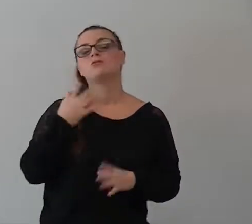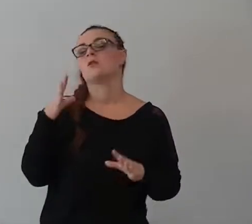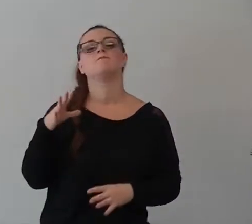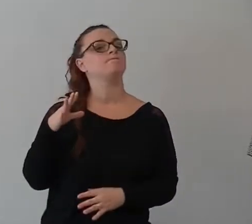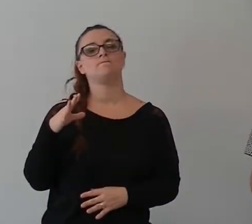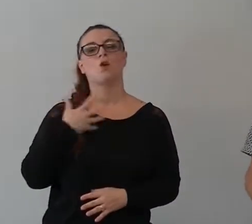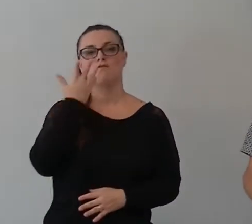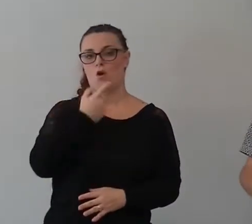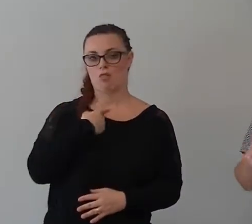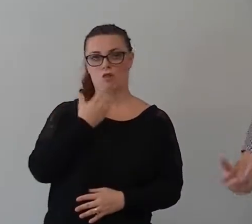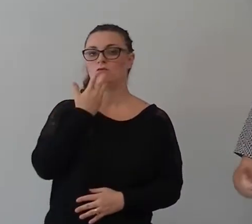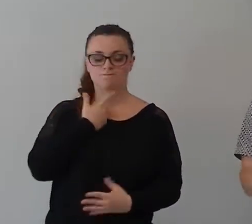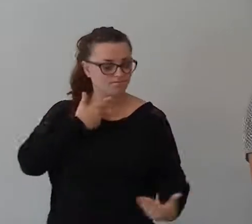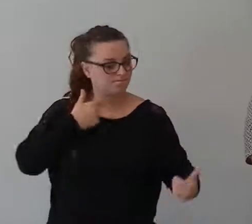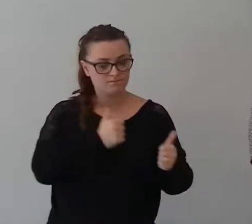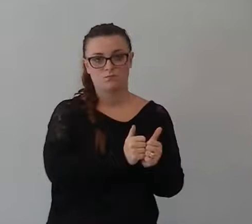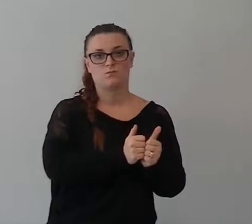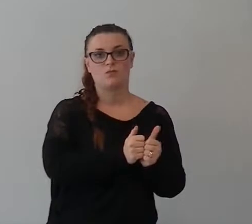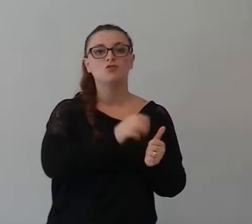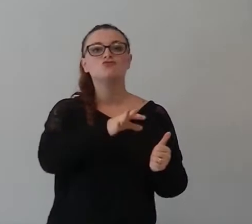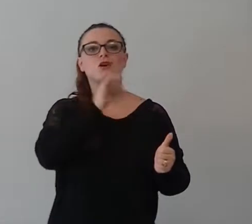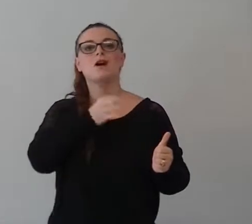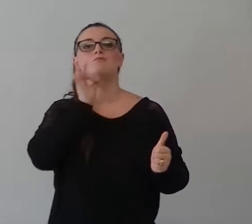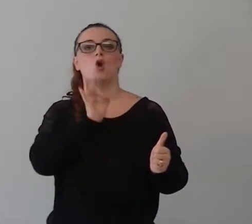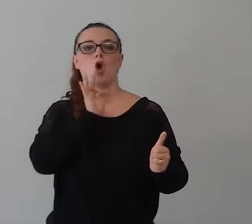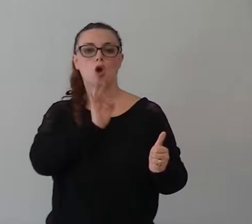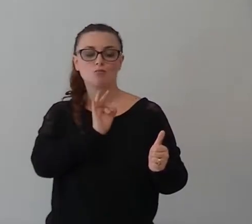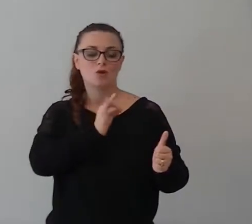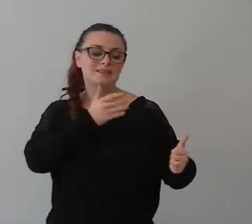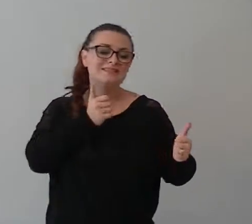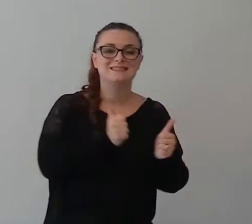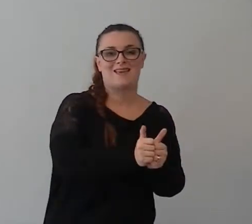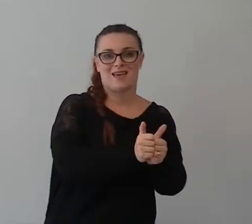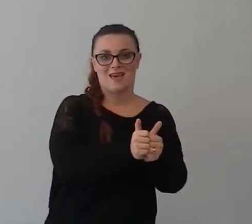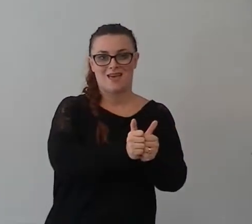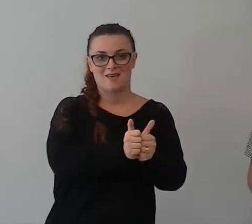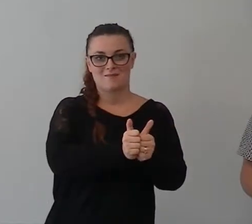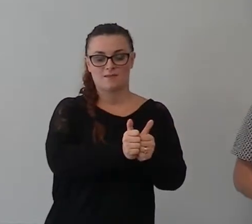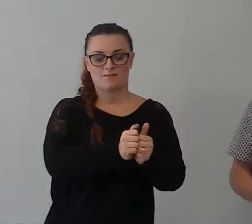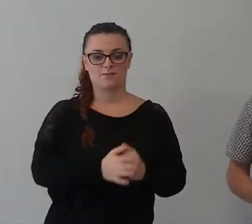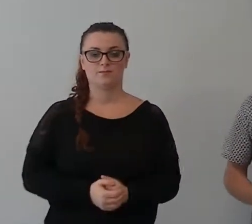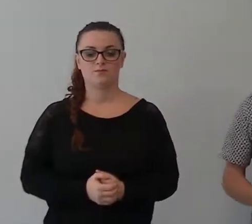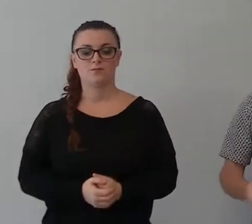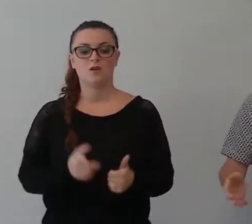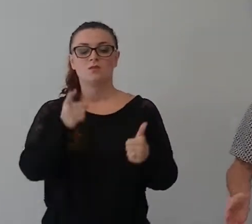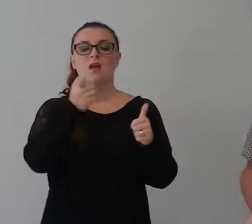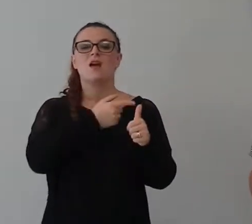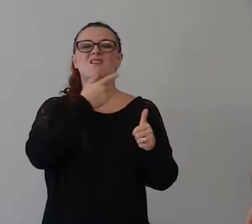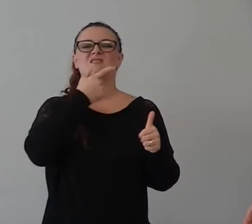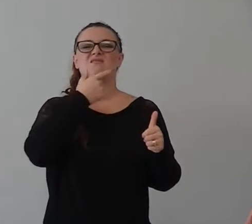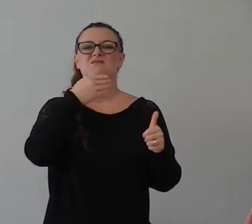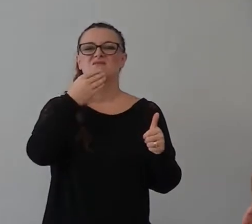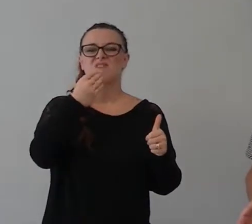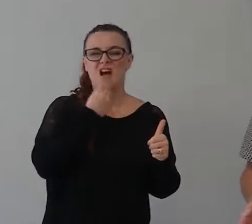di Naomi, e di Ruth ci abbiamo una traccia perché lo vediamo. Allora, fame, fallimento, funerali e fine, che brutta